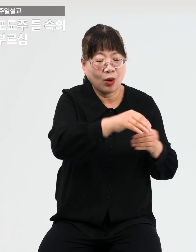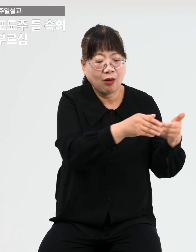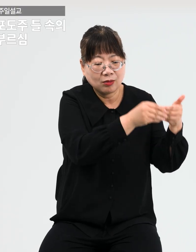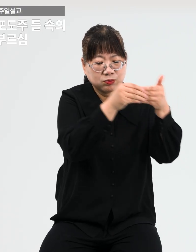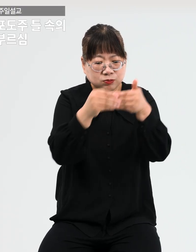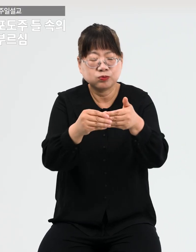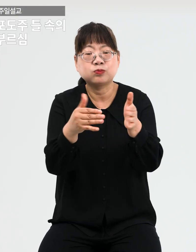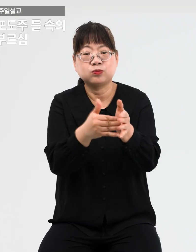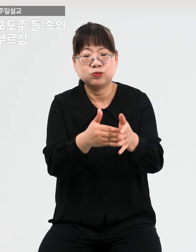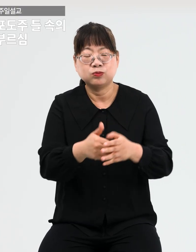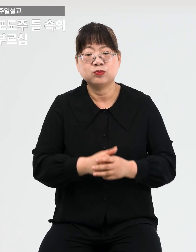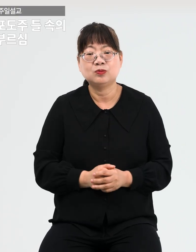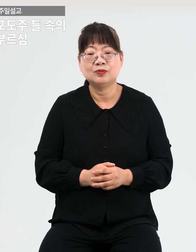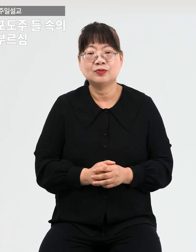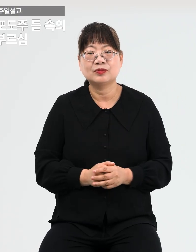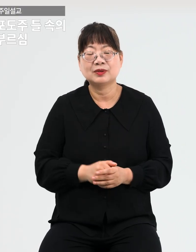꺼내고